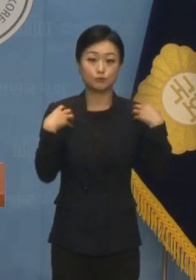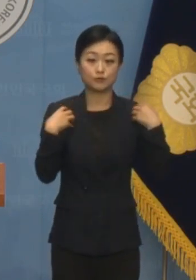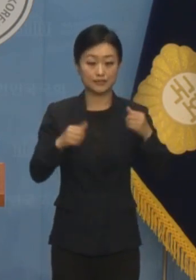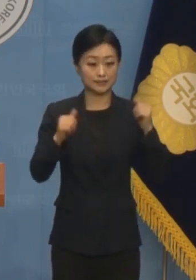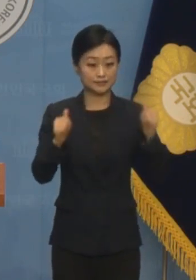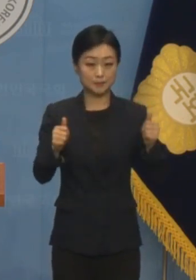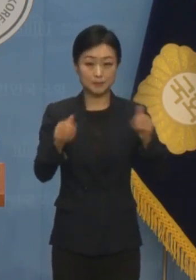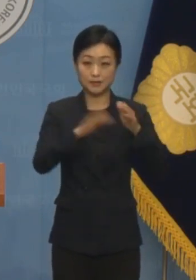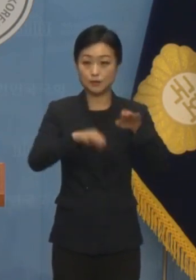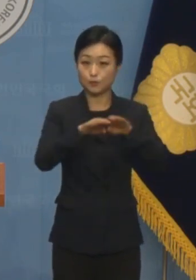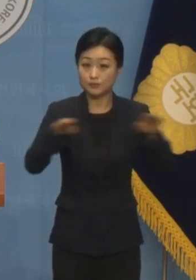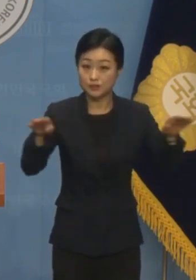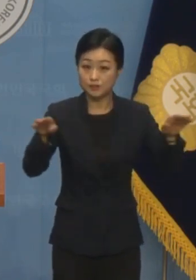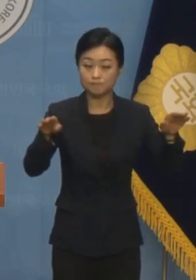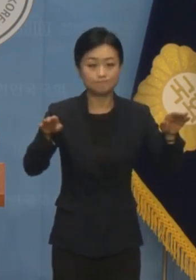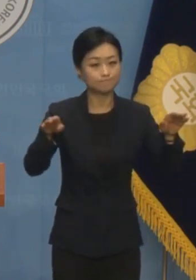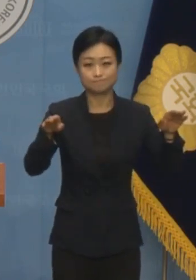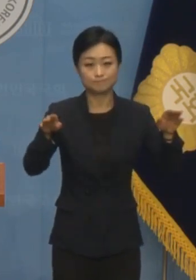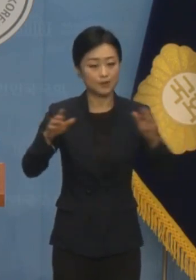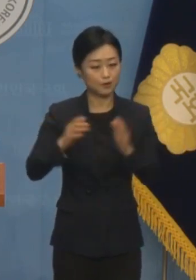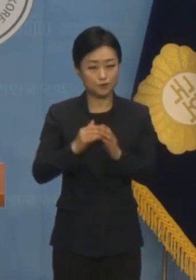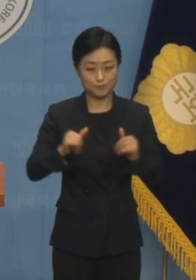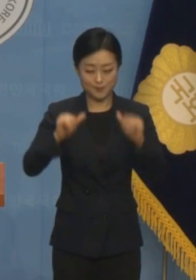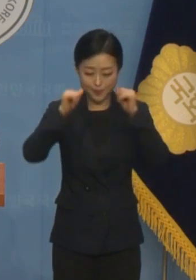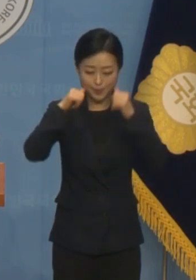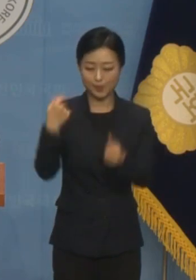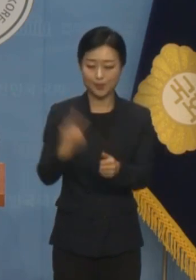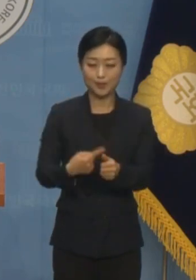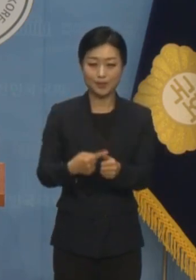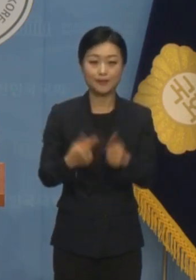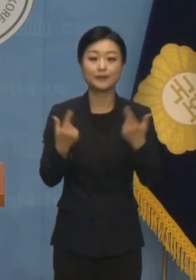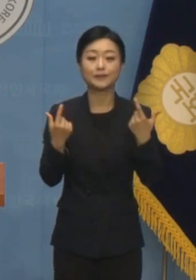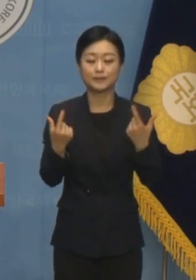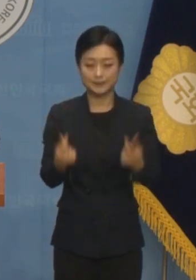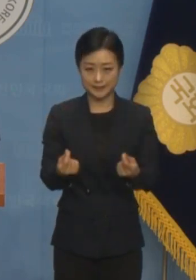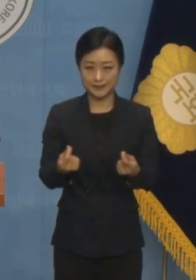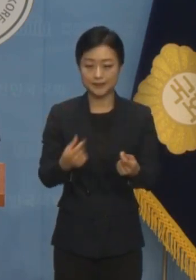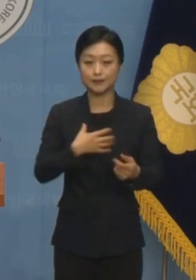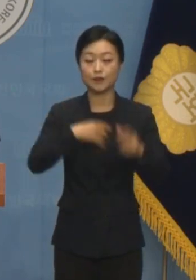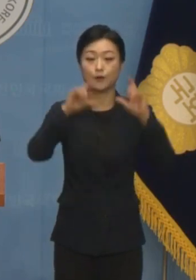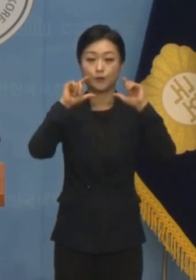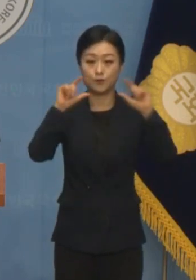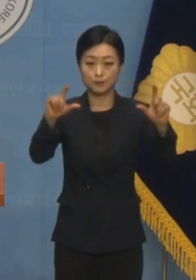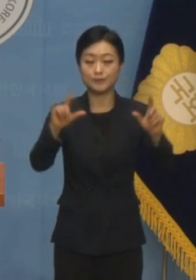사법정의는 국민에 대한 우롱으로 들릴 뿐임을 분명하게